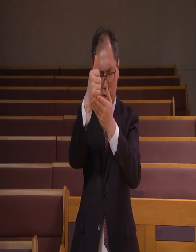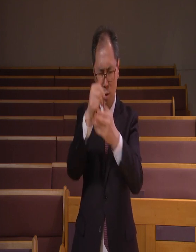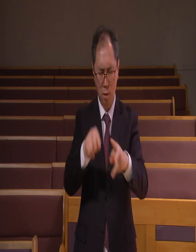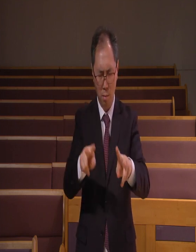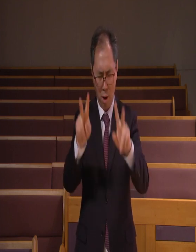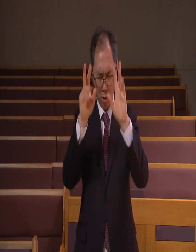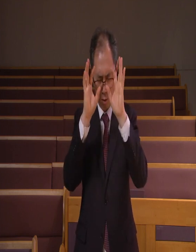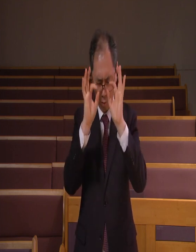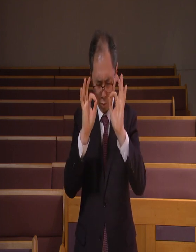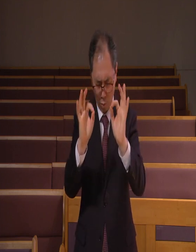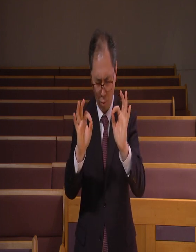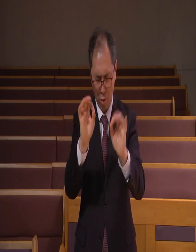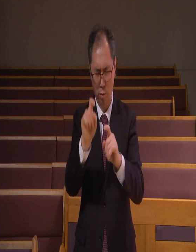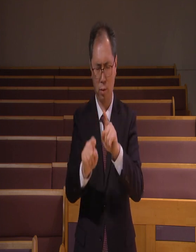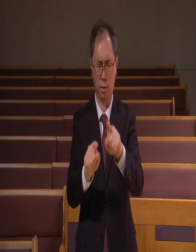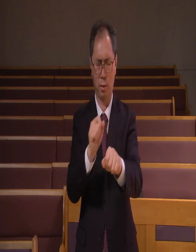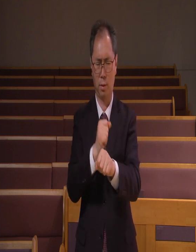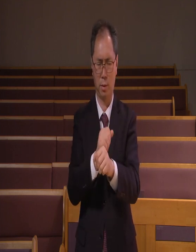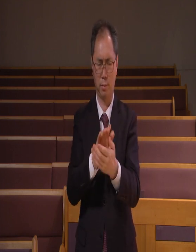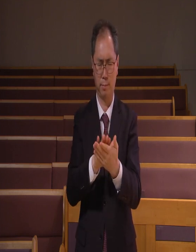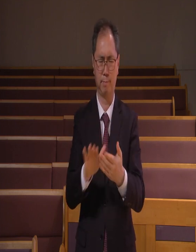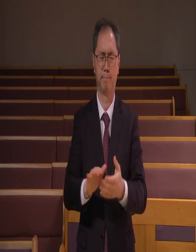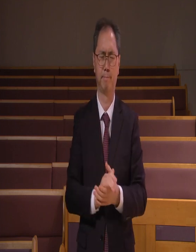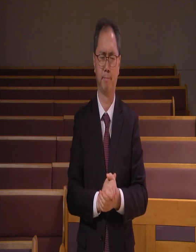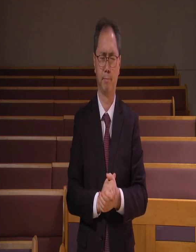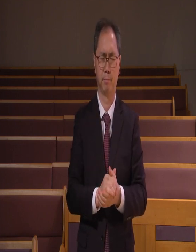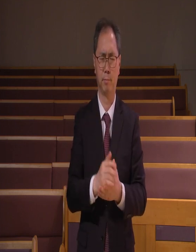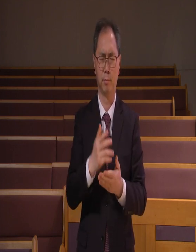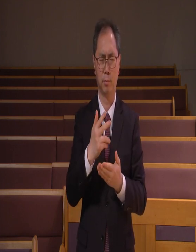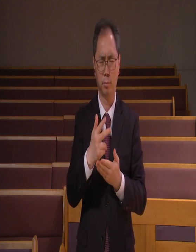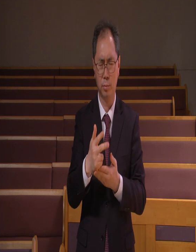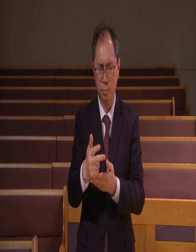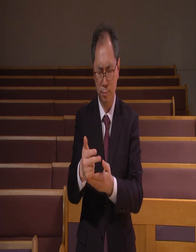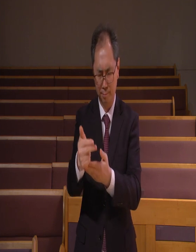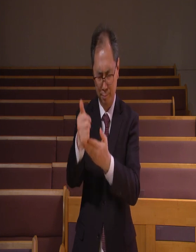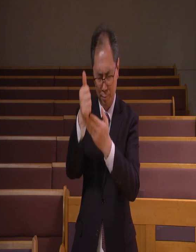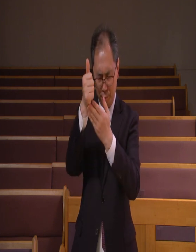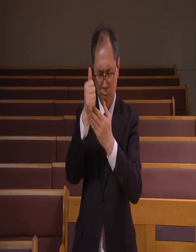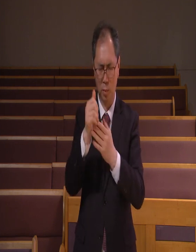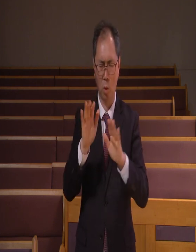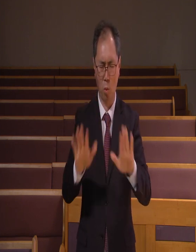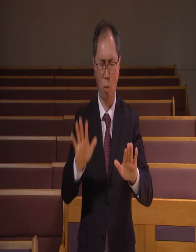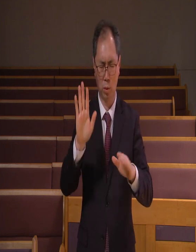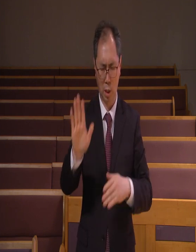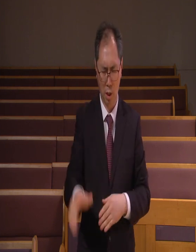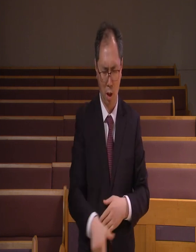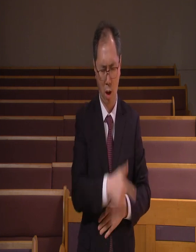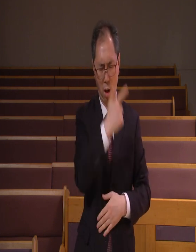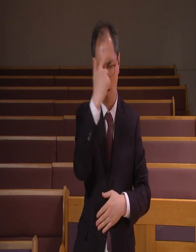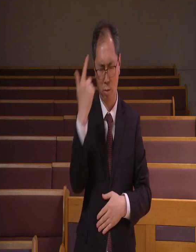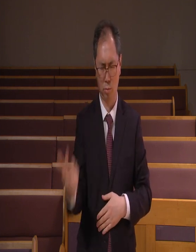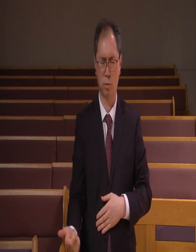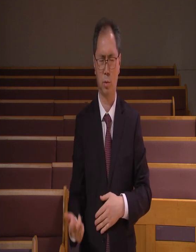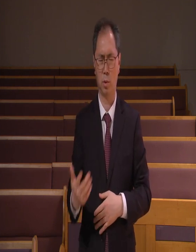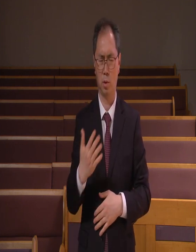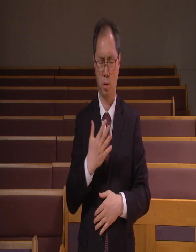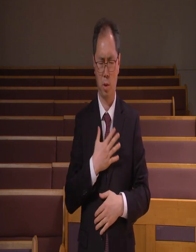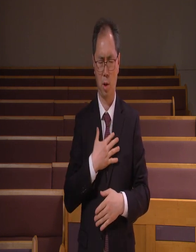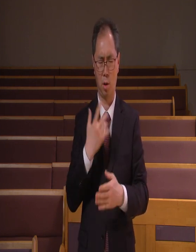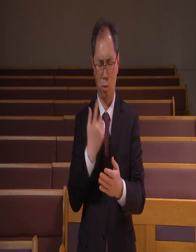주님을 바라보며 나아갑니다. 오 주여, 오늘 하루도 나를